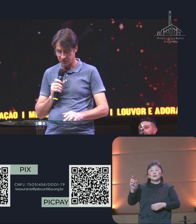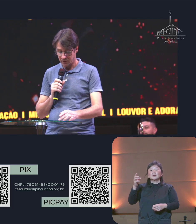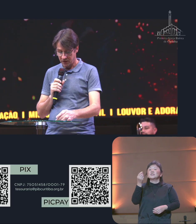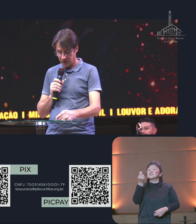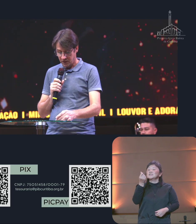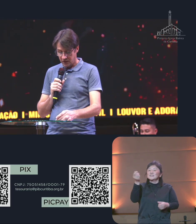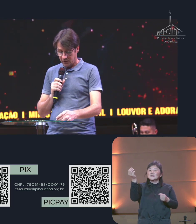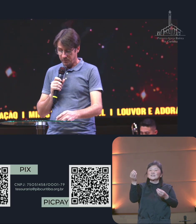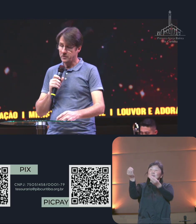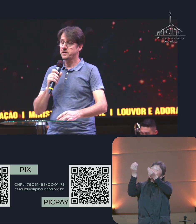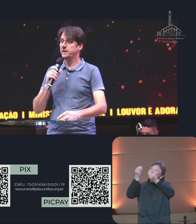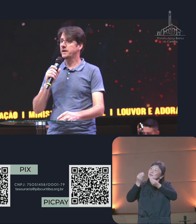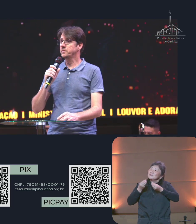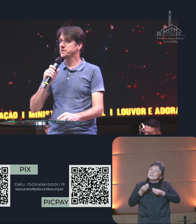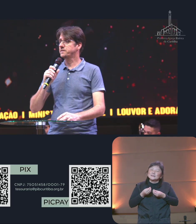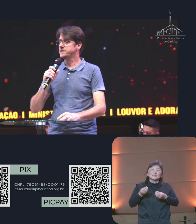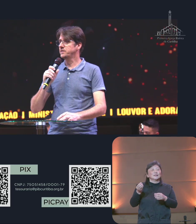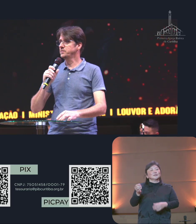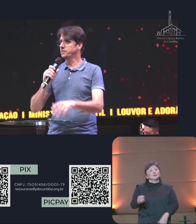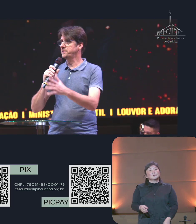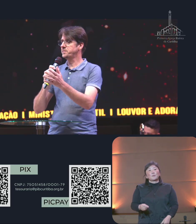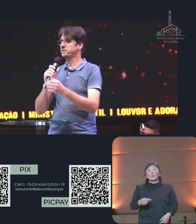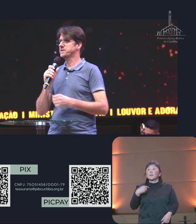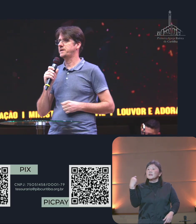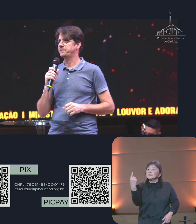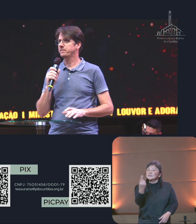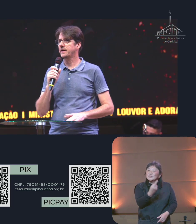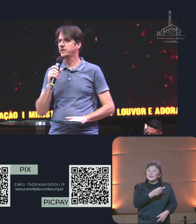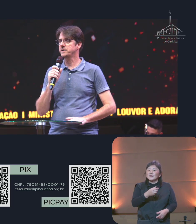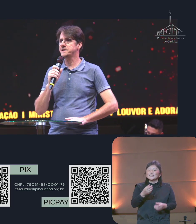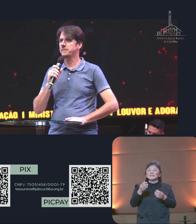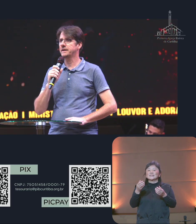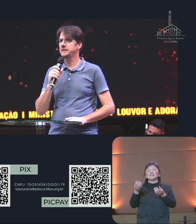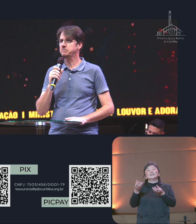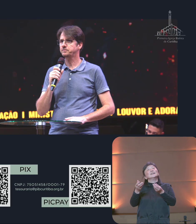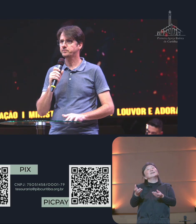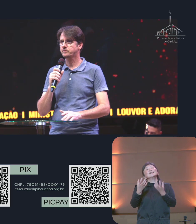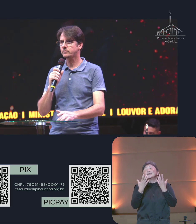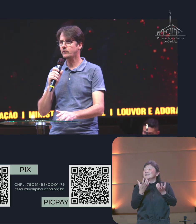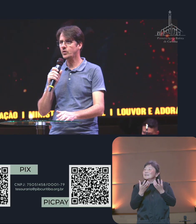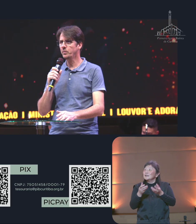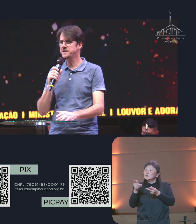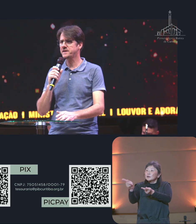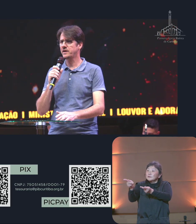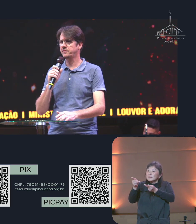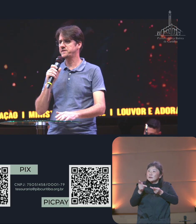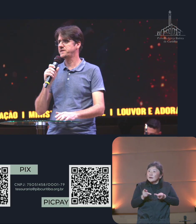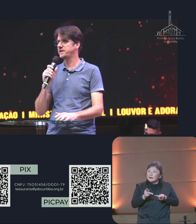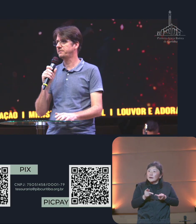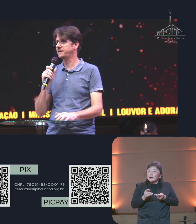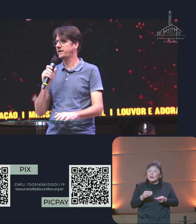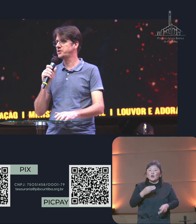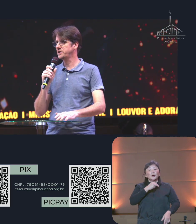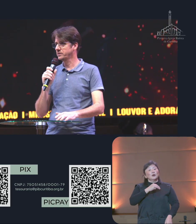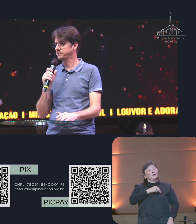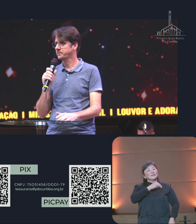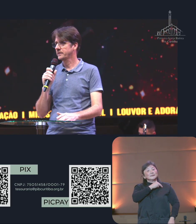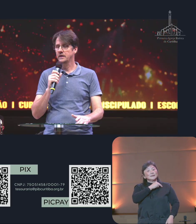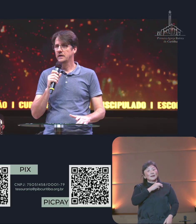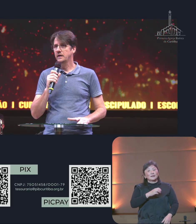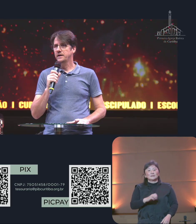mãos. Mas nós também queremos fazer um convite para você. Daqui a uma semana, o Ministério Eficiente vai ter